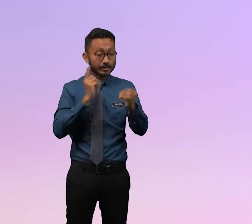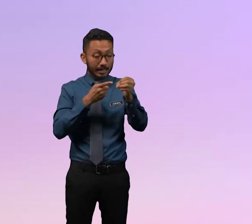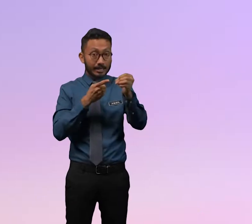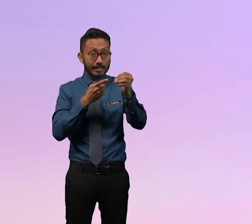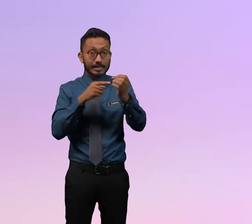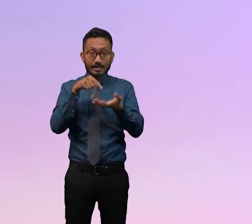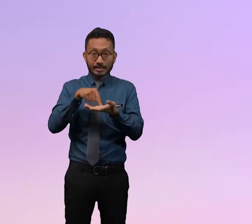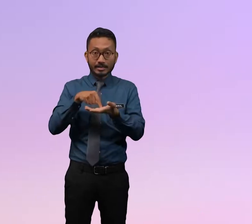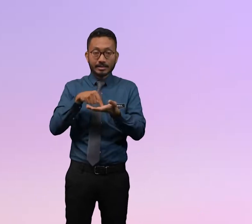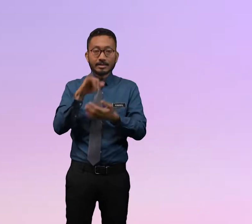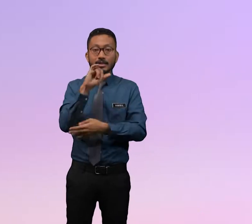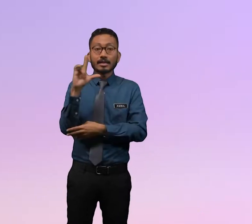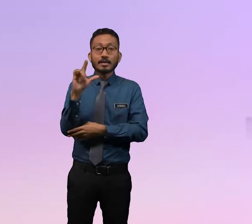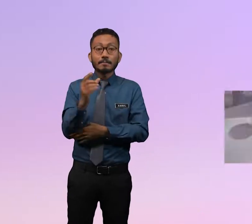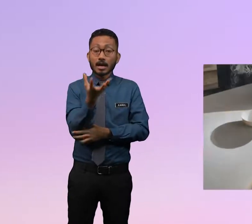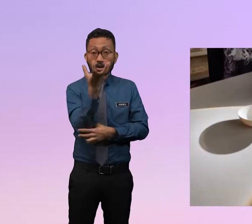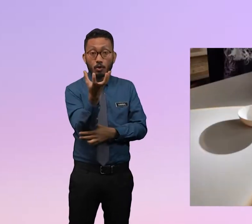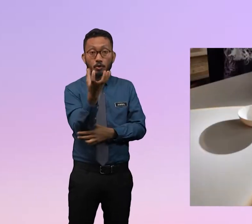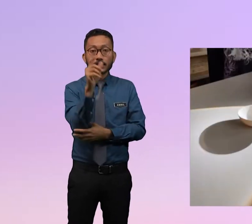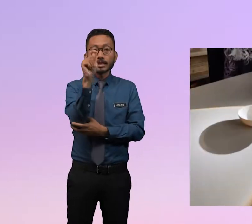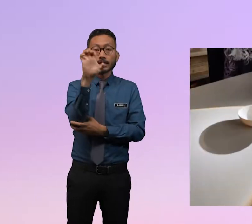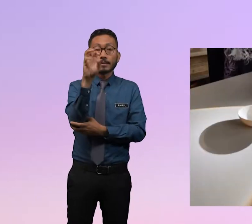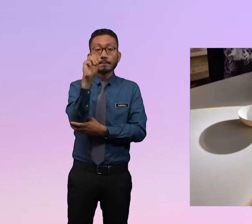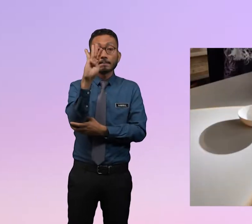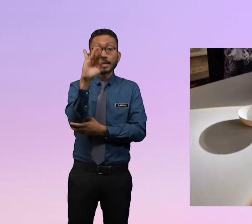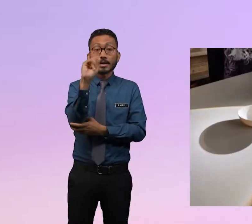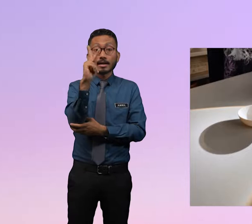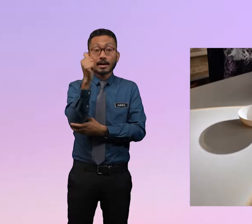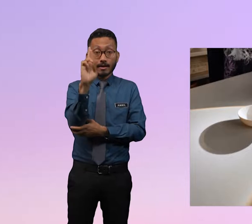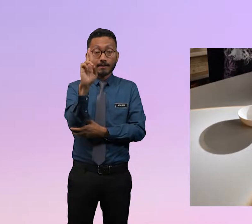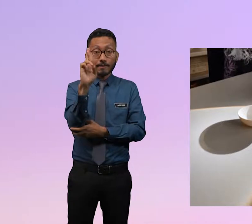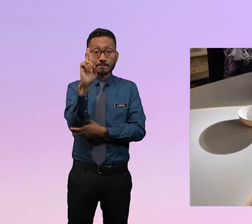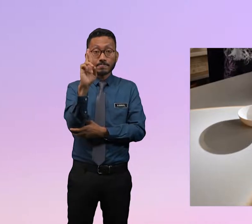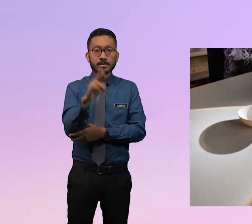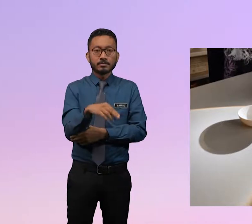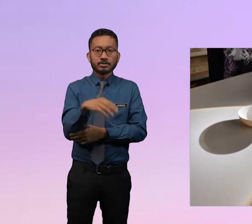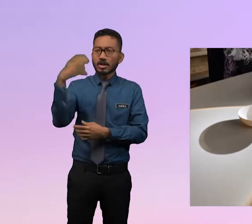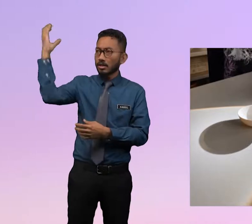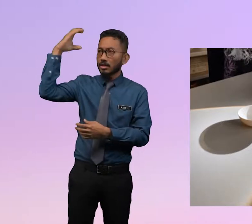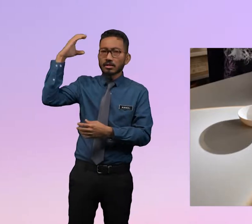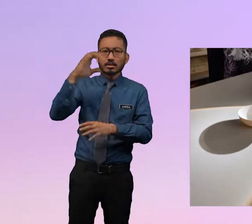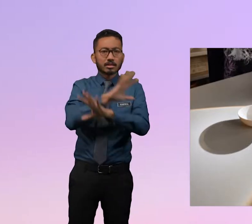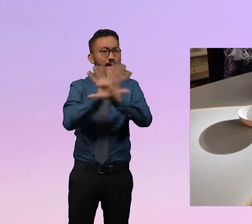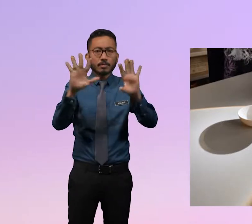Objek ini ialah mangkuk tempi kad. Cahaya tak